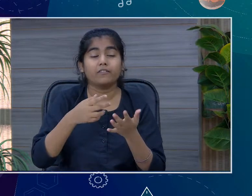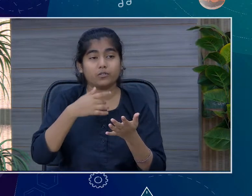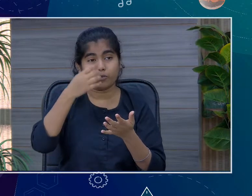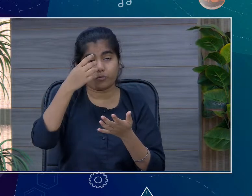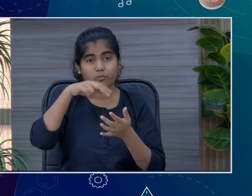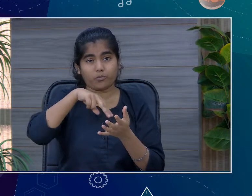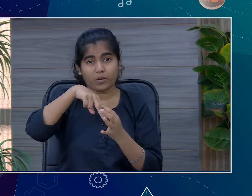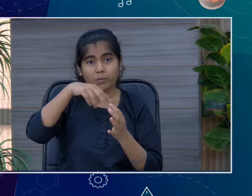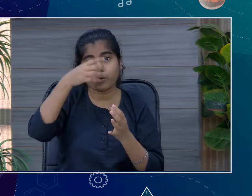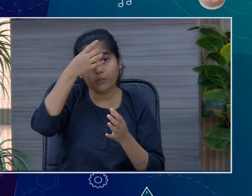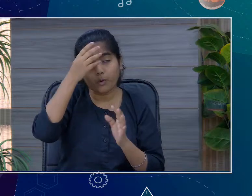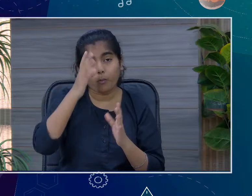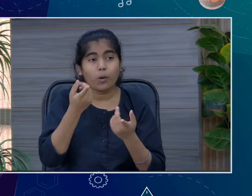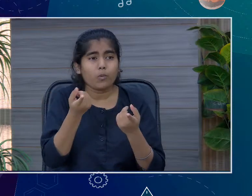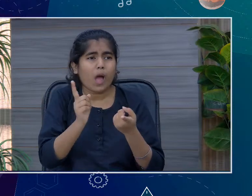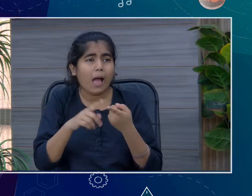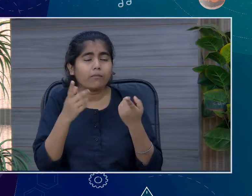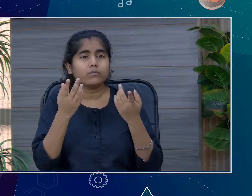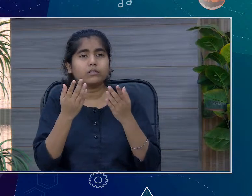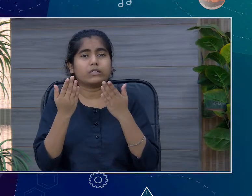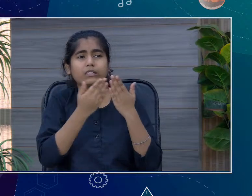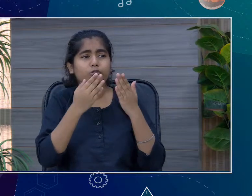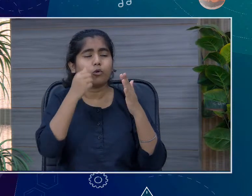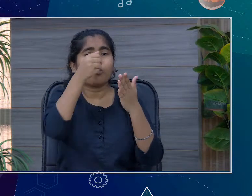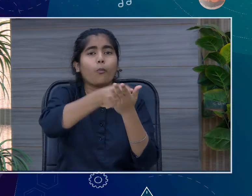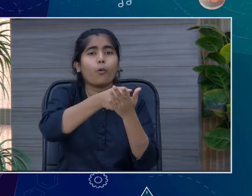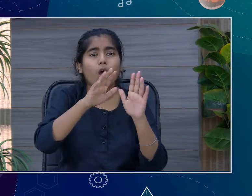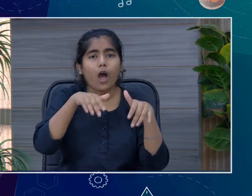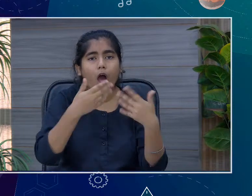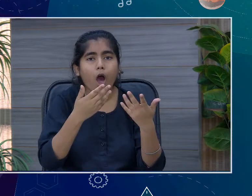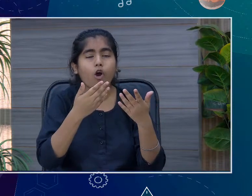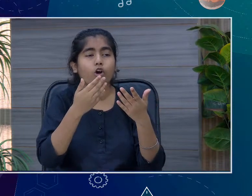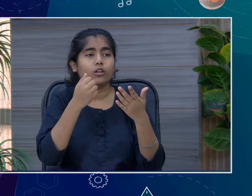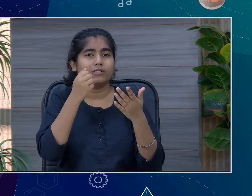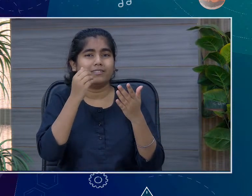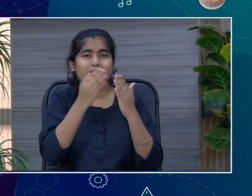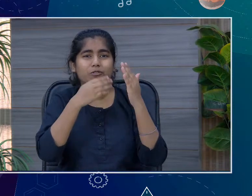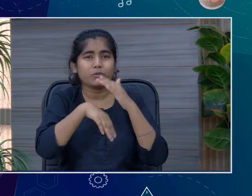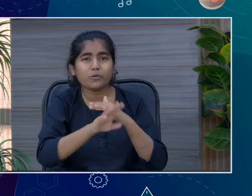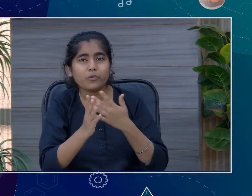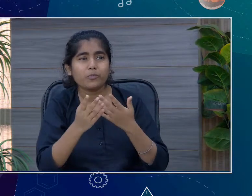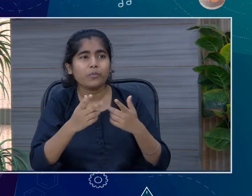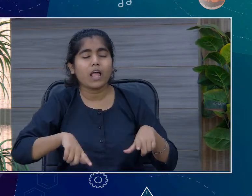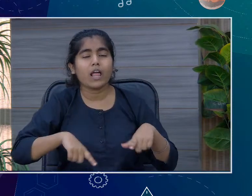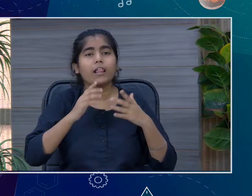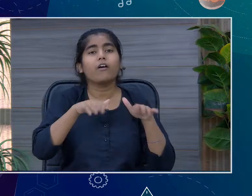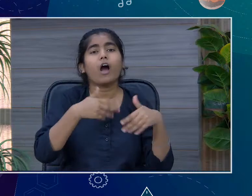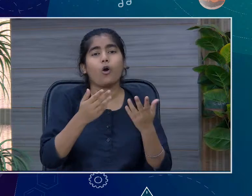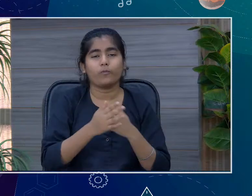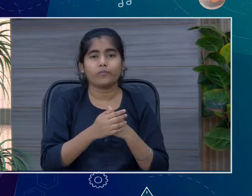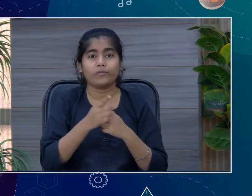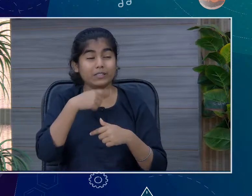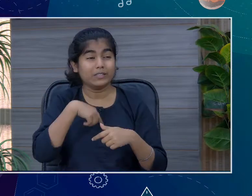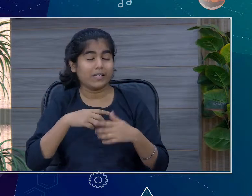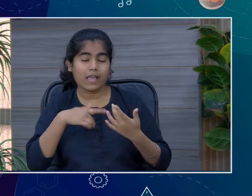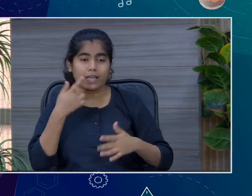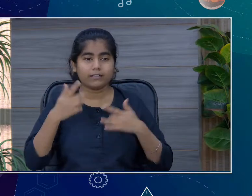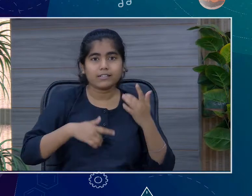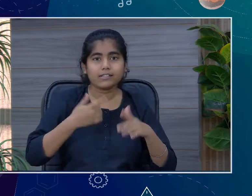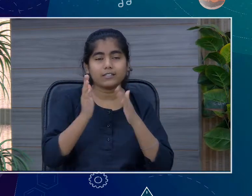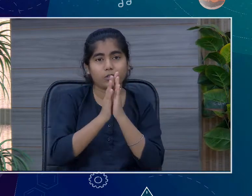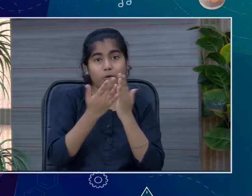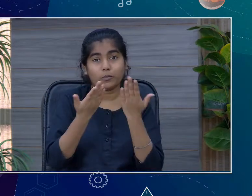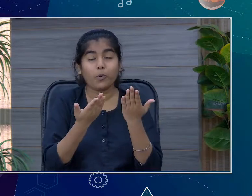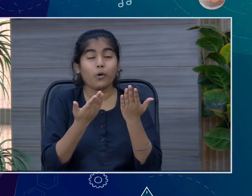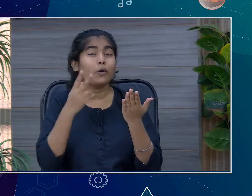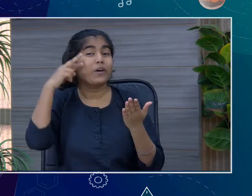है, तो वो कैसे स्कूल तक पहुंचेगी और स्कूल में कैसे सरवाइव करेगी। ये बहुत इंटरेस्टिंग कॉमिक है क्योंकि एक